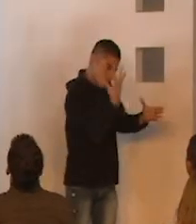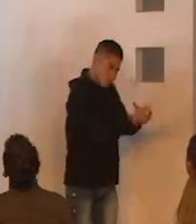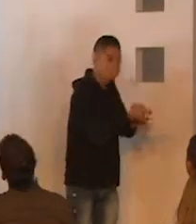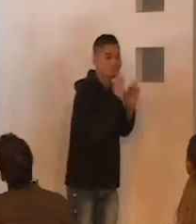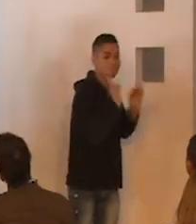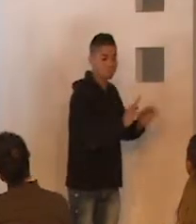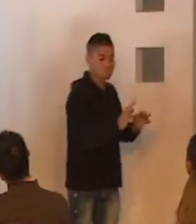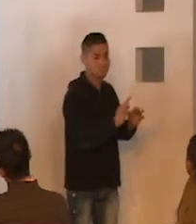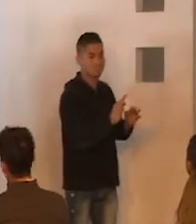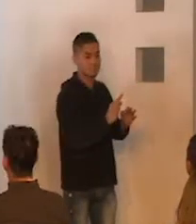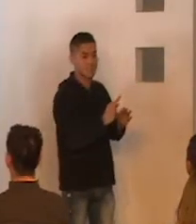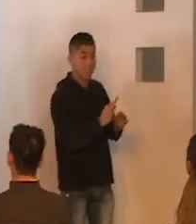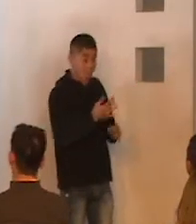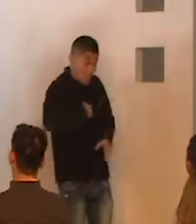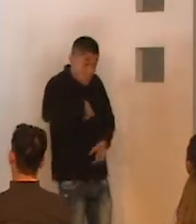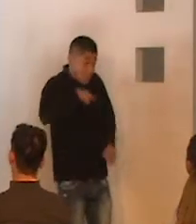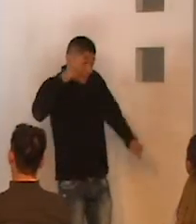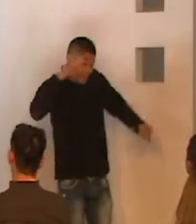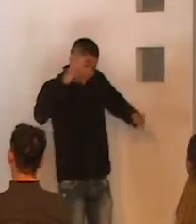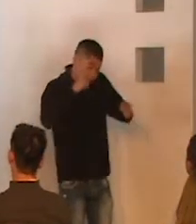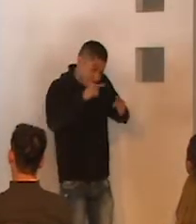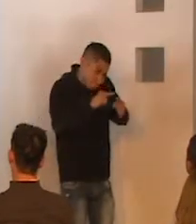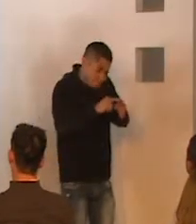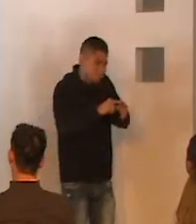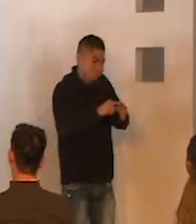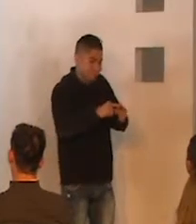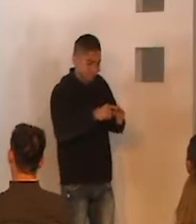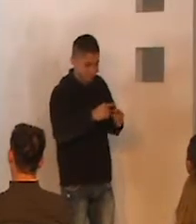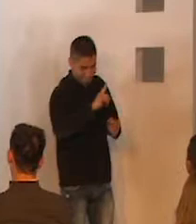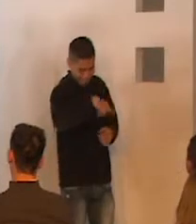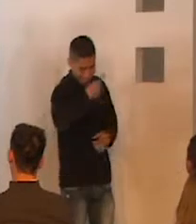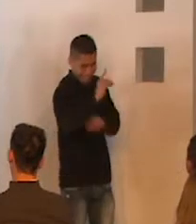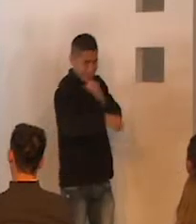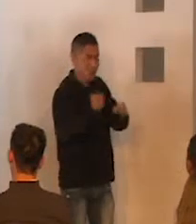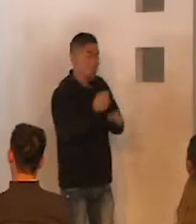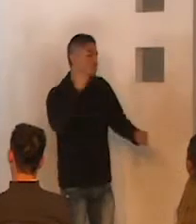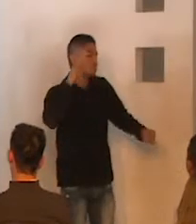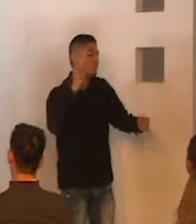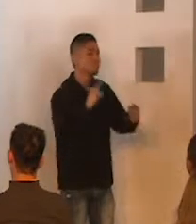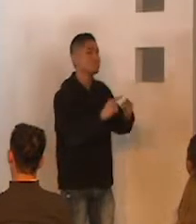inclusión. La meta pues apuntándole este año es poder